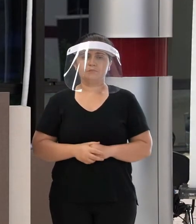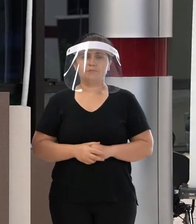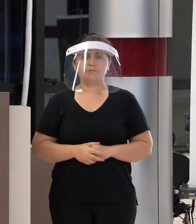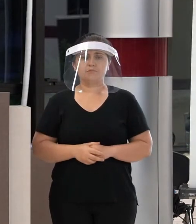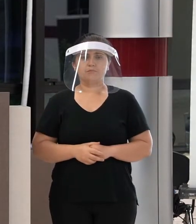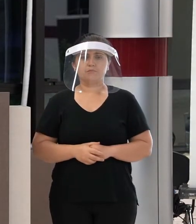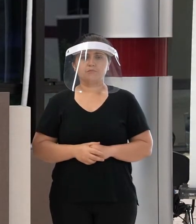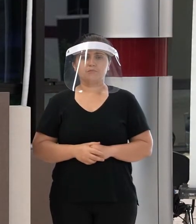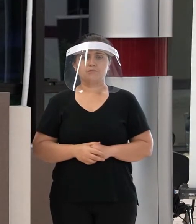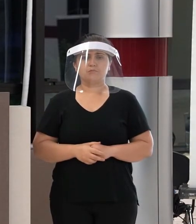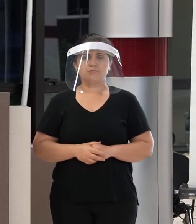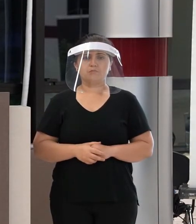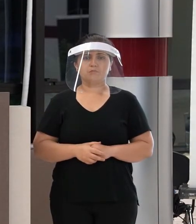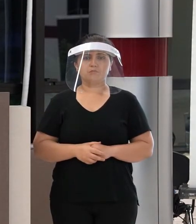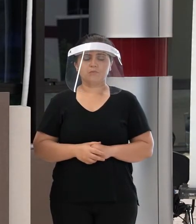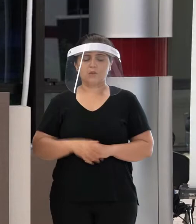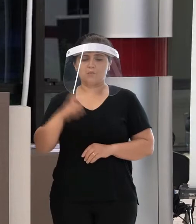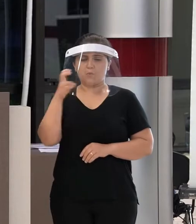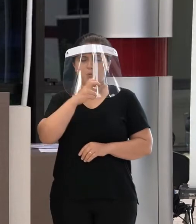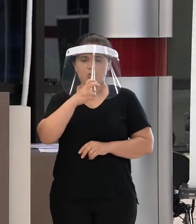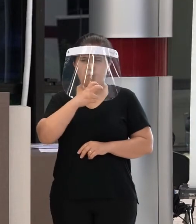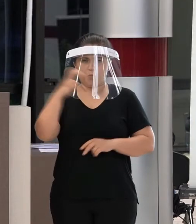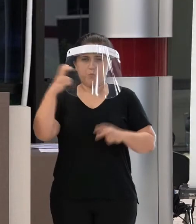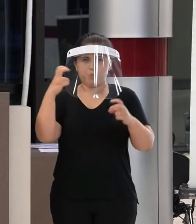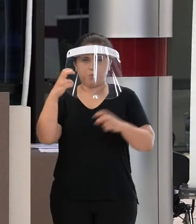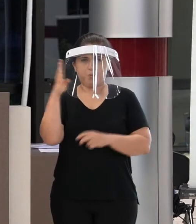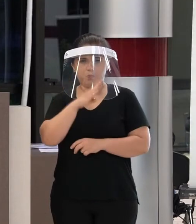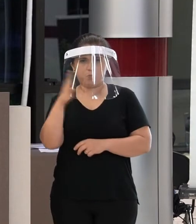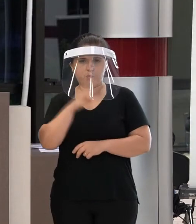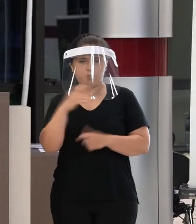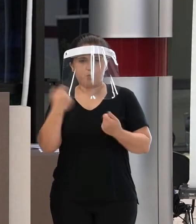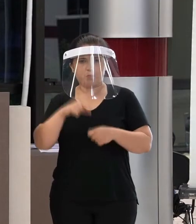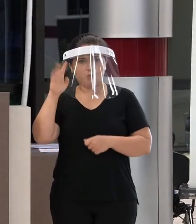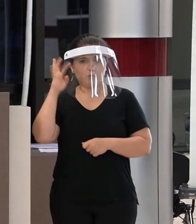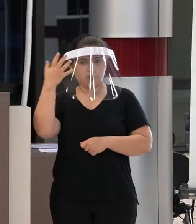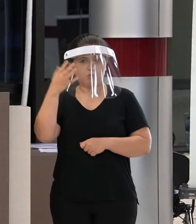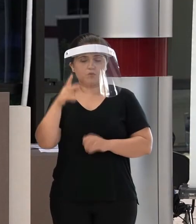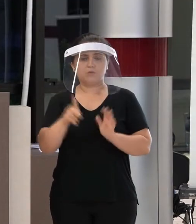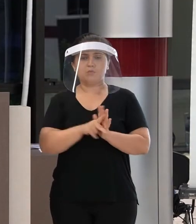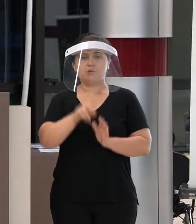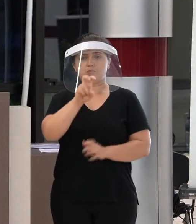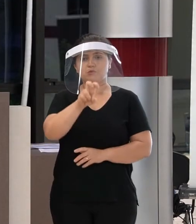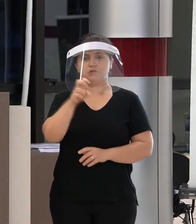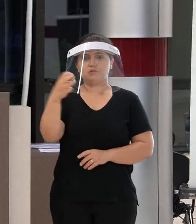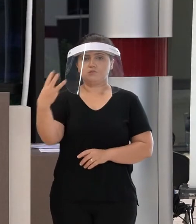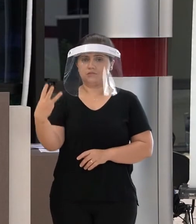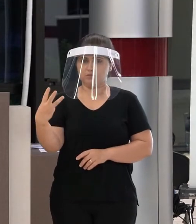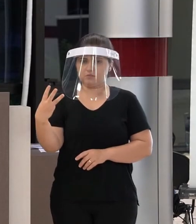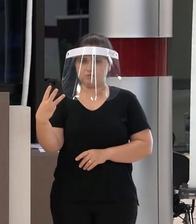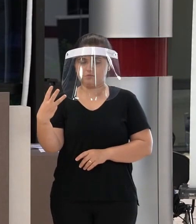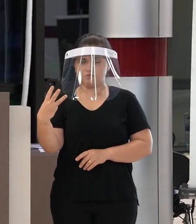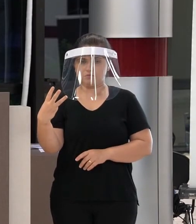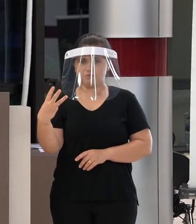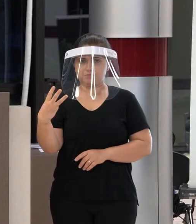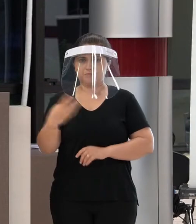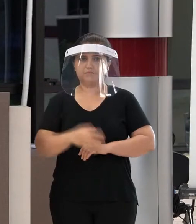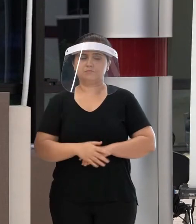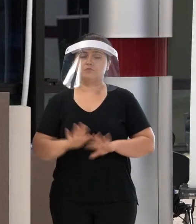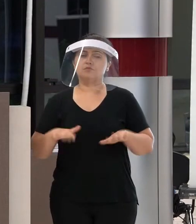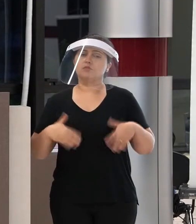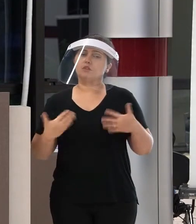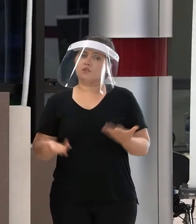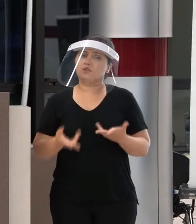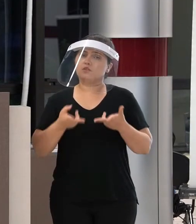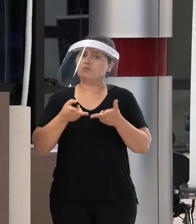E para emergencial, eu trouxe 4 casos, já é de 53. Então